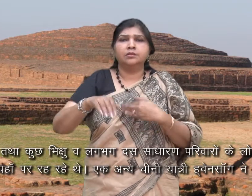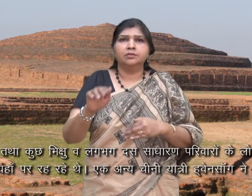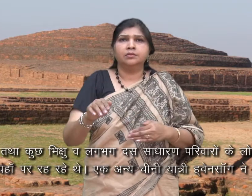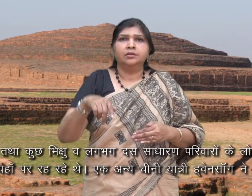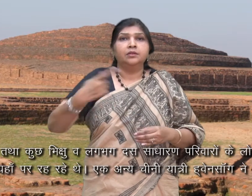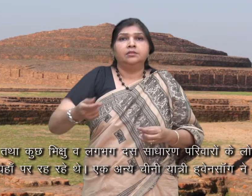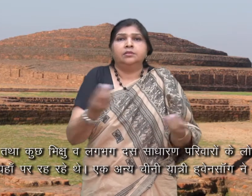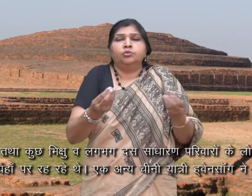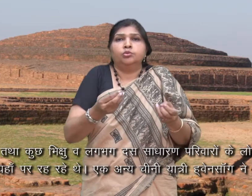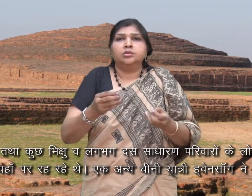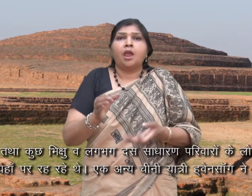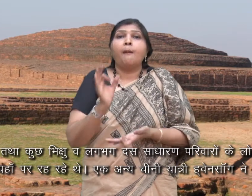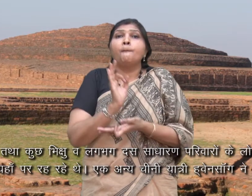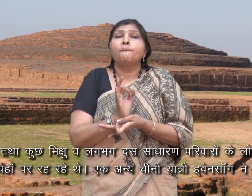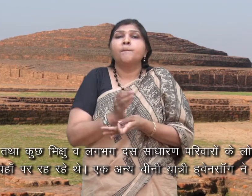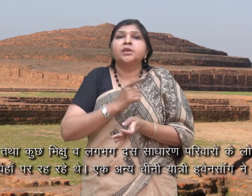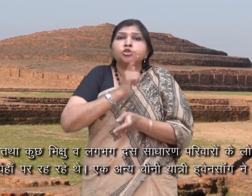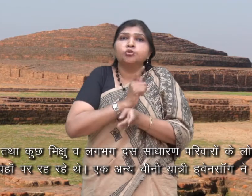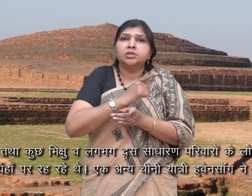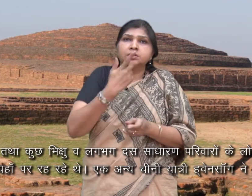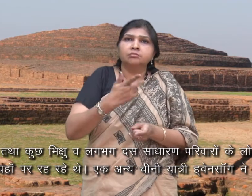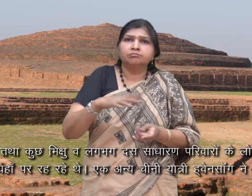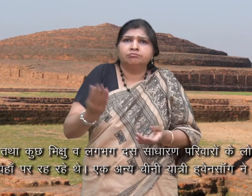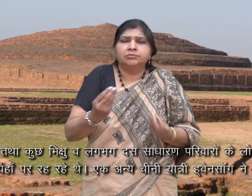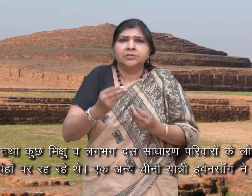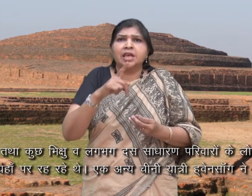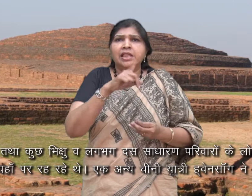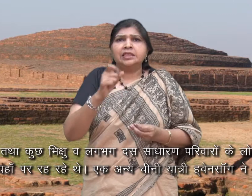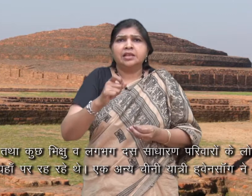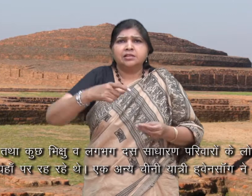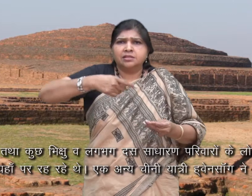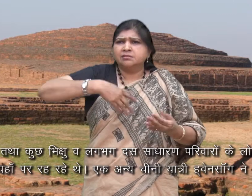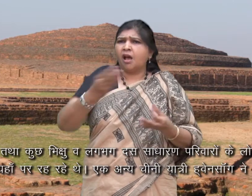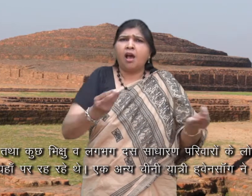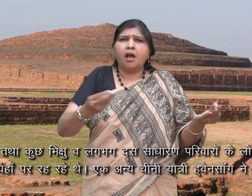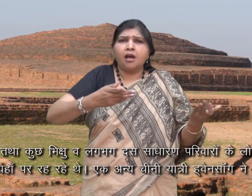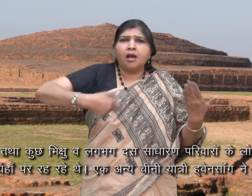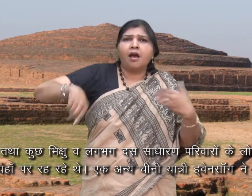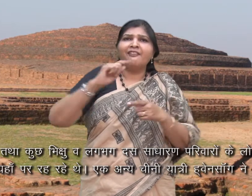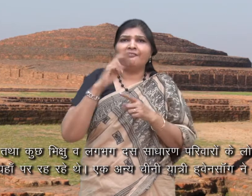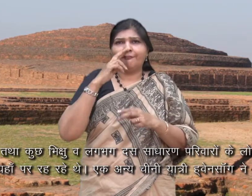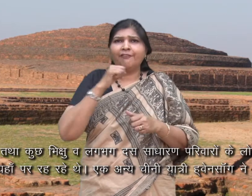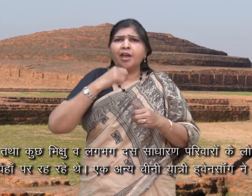तथा कुछ भिक्षु व लगभग 10 साधारण परिवार के लोग यहाँ पर रह रहे थे।